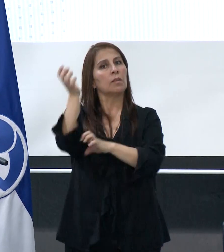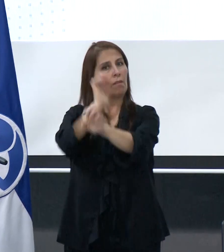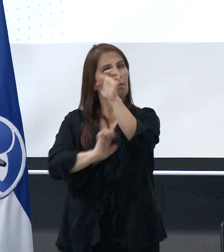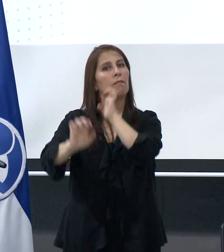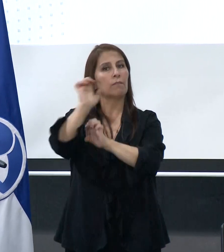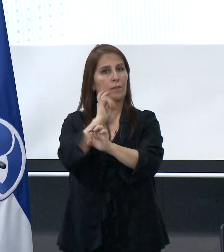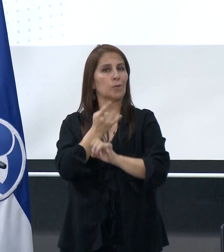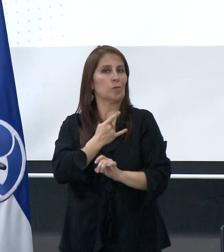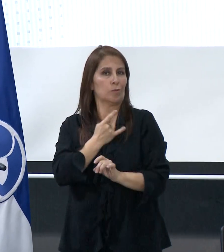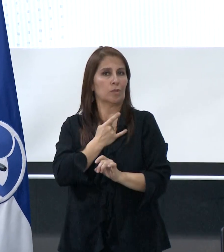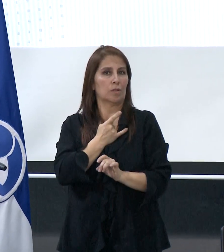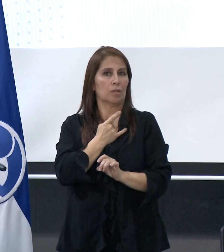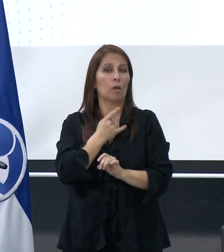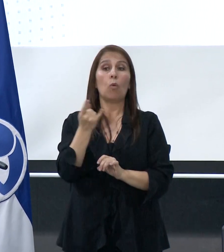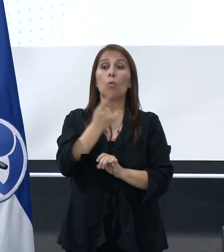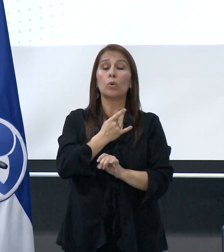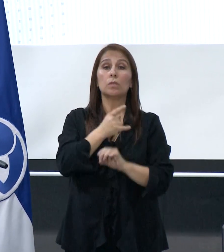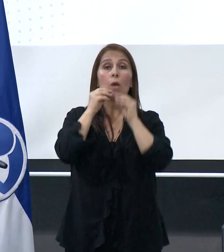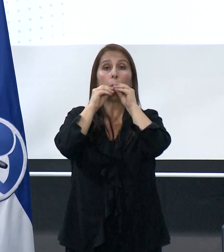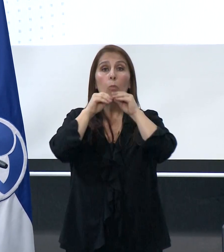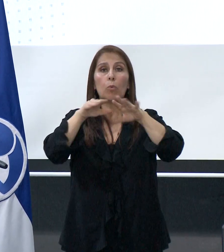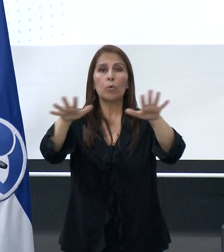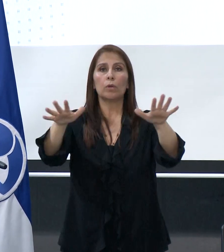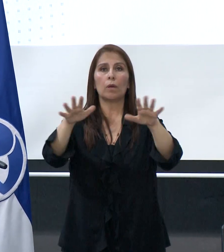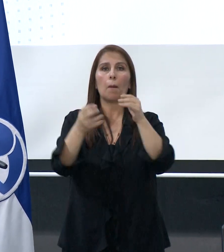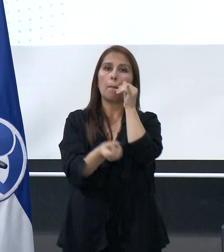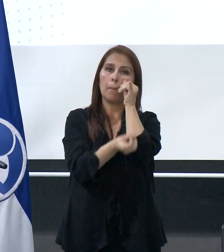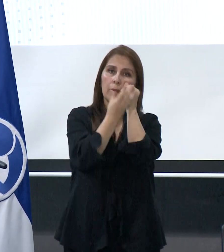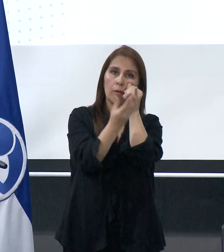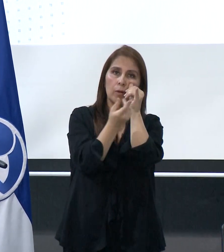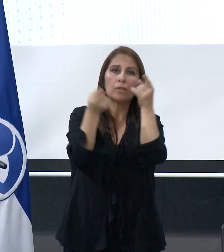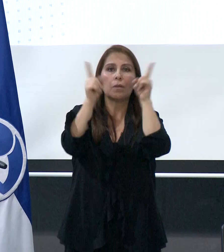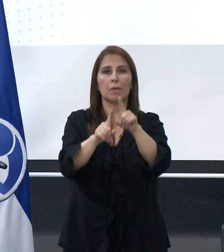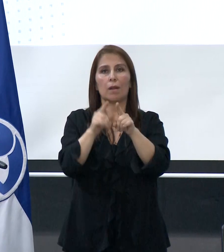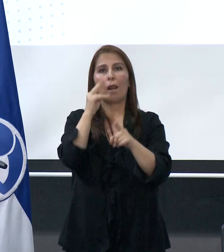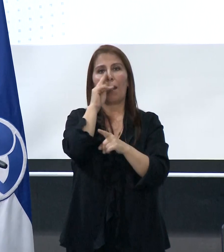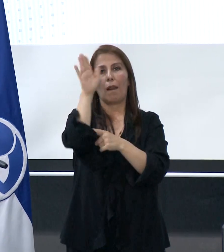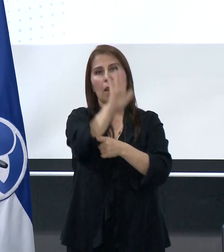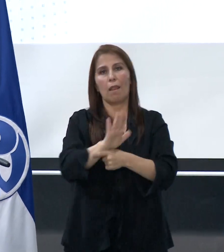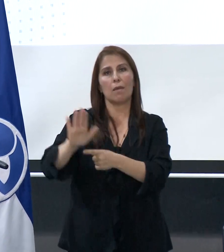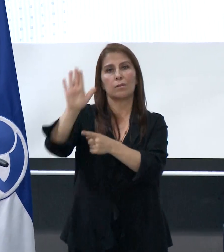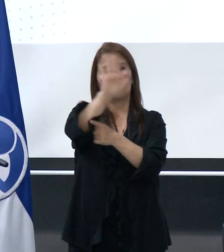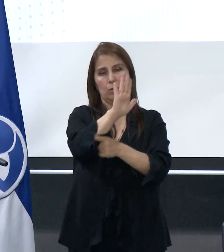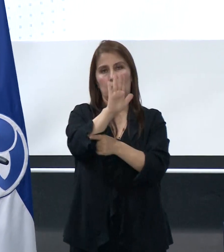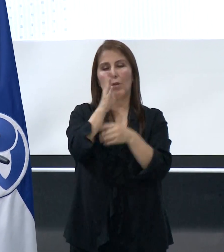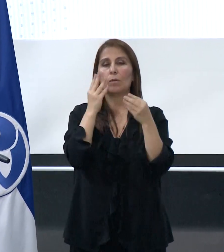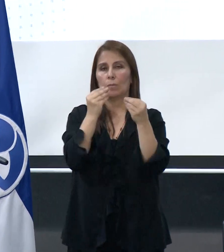como universidad pública pedagógica y nacional muchas gracias